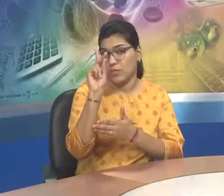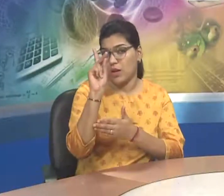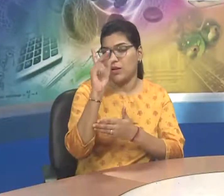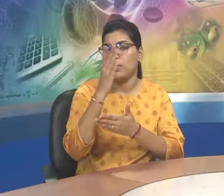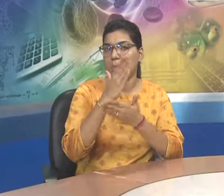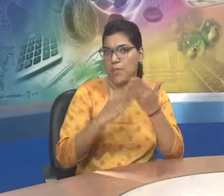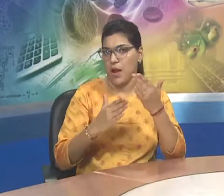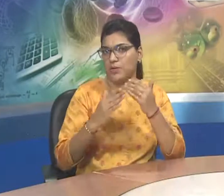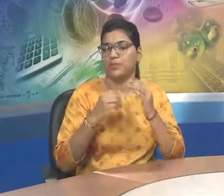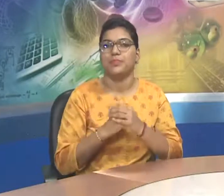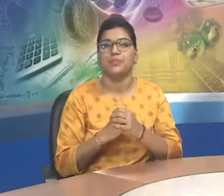Part